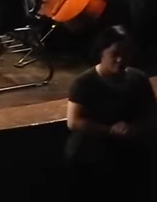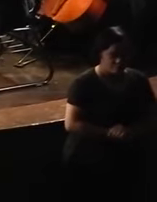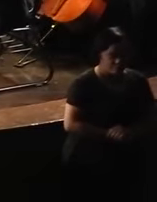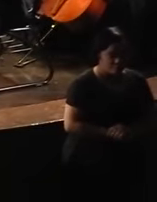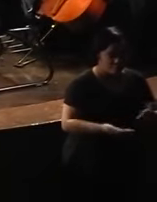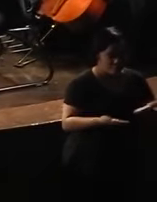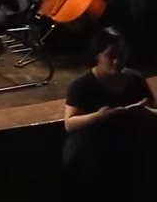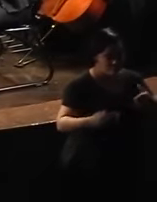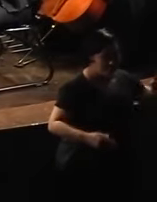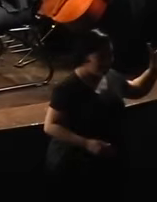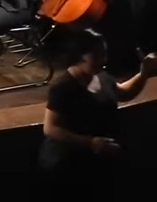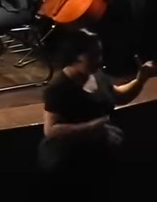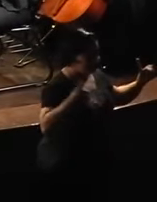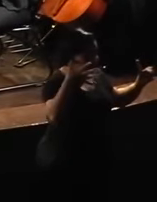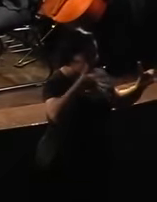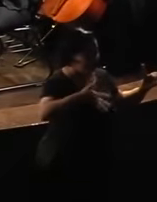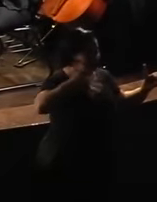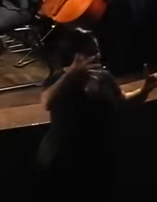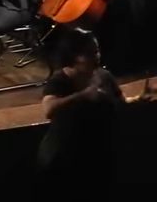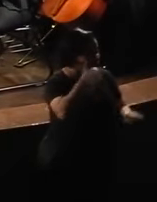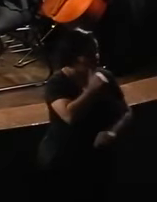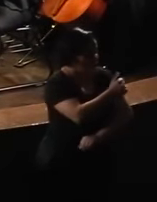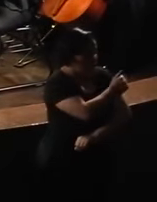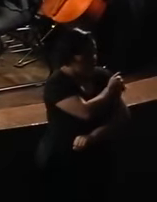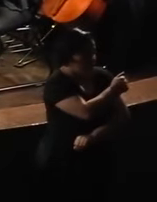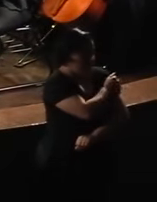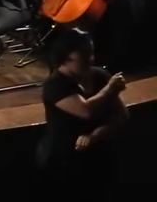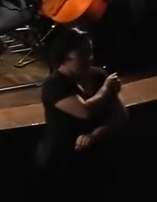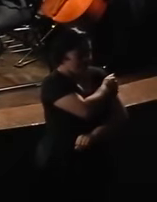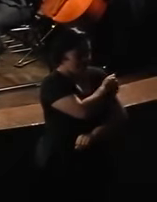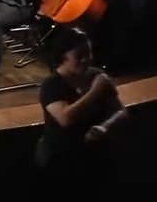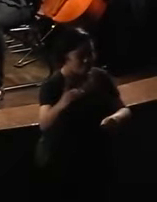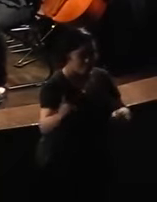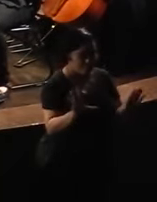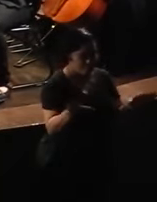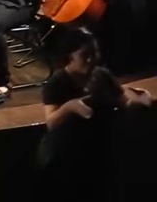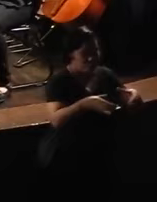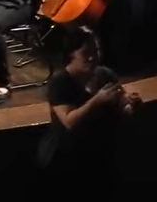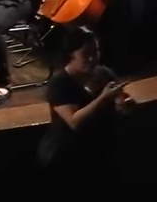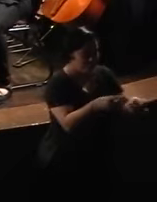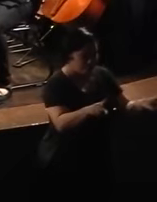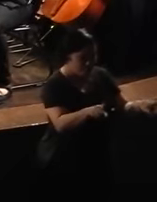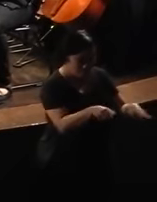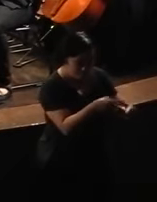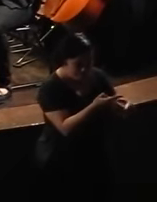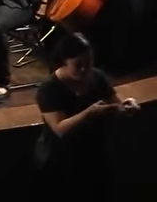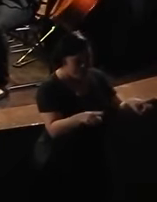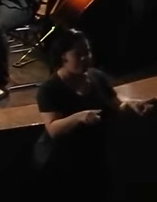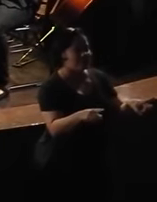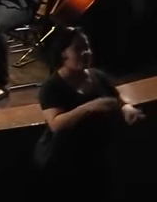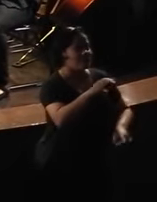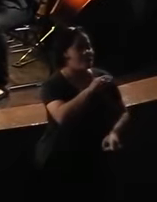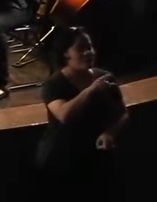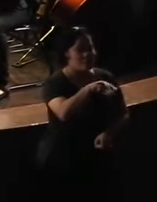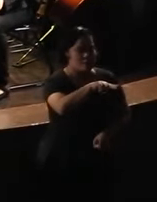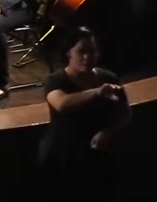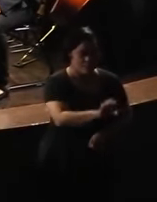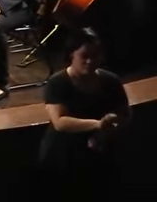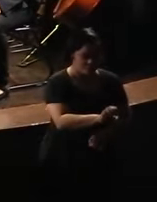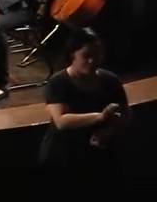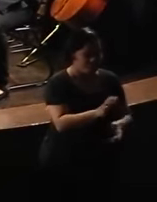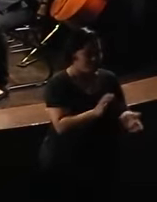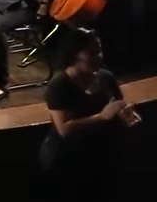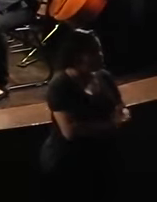com a palavra a aluna integrante da Orquestra de Câmara, Ciliane